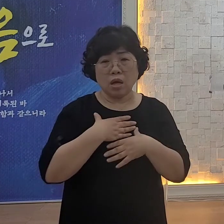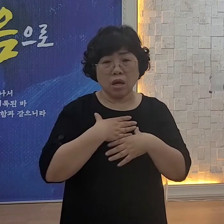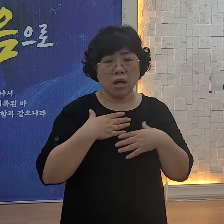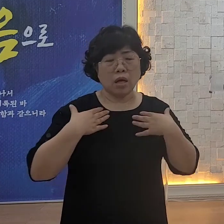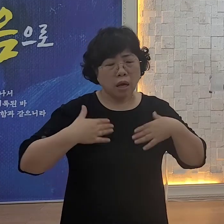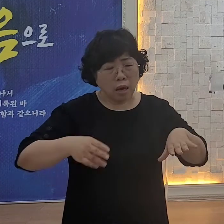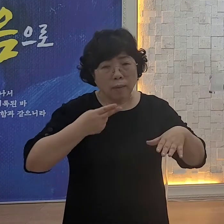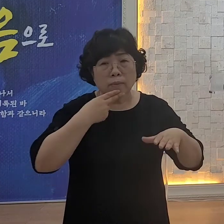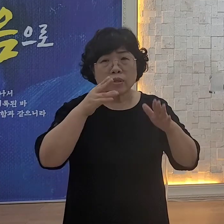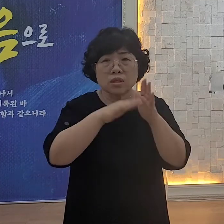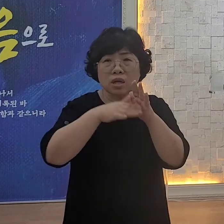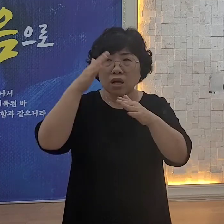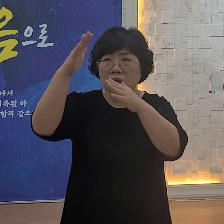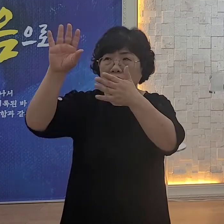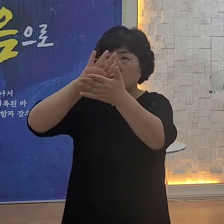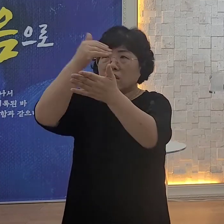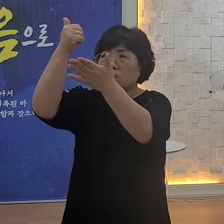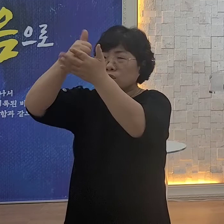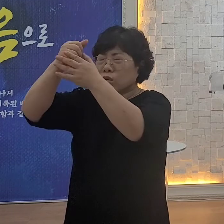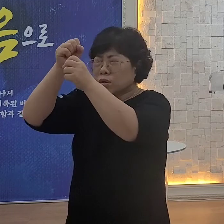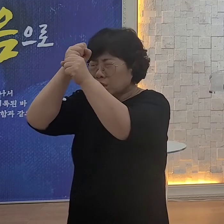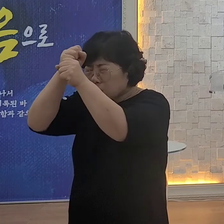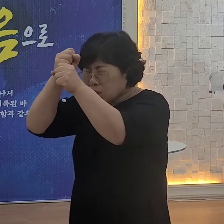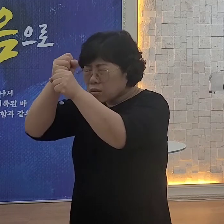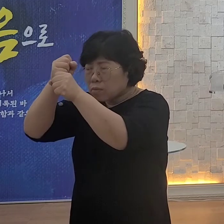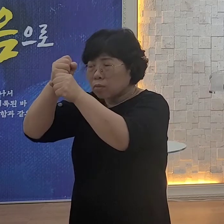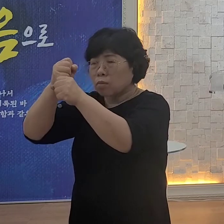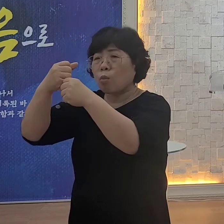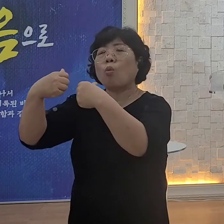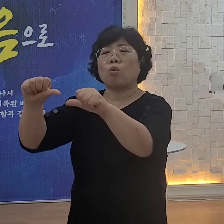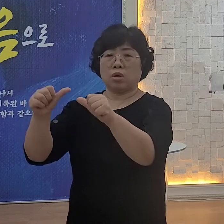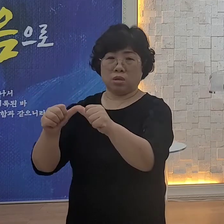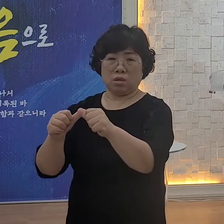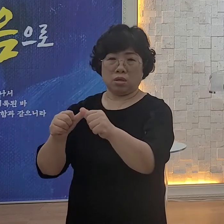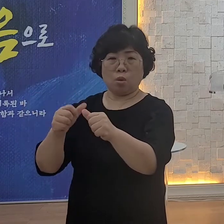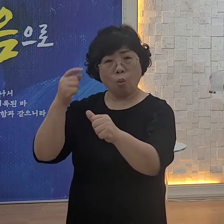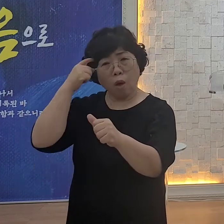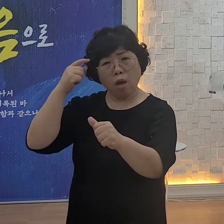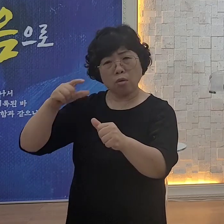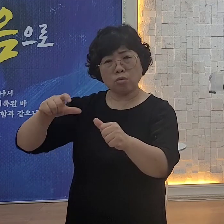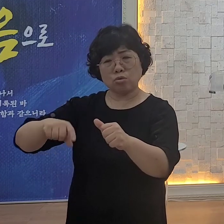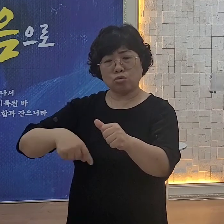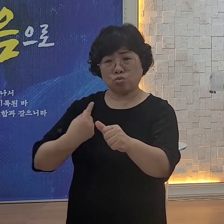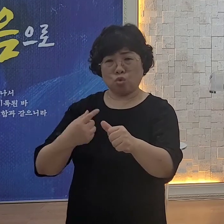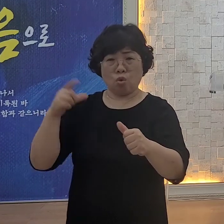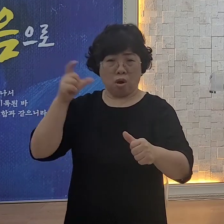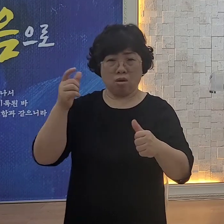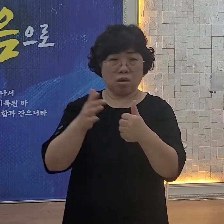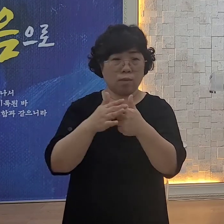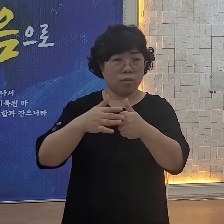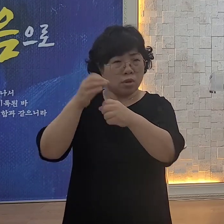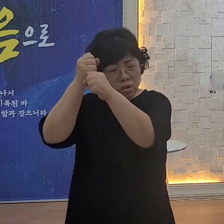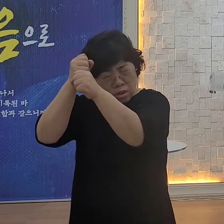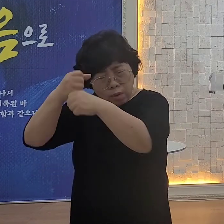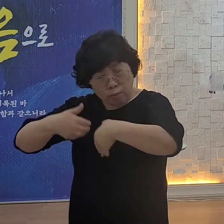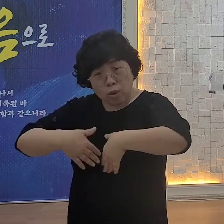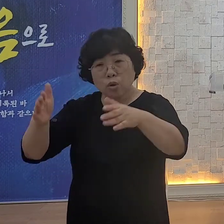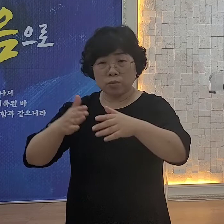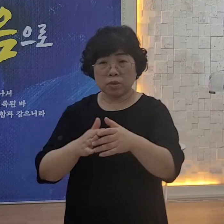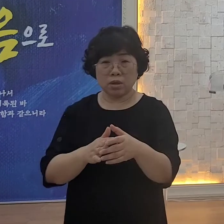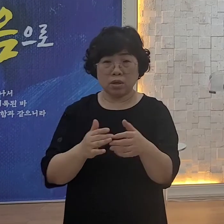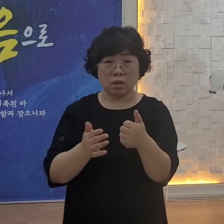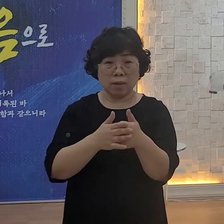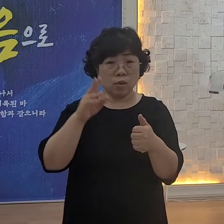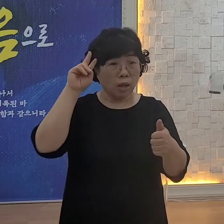제가 어릴 때 저의 이 불편한 이 몸을 고쳐달라고 제가 여러분 얼마나 많이 기도했겠습니까?